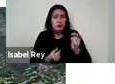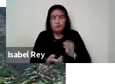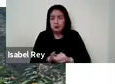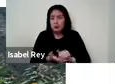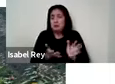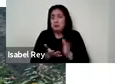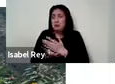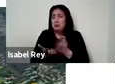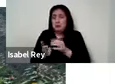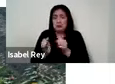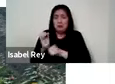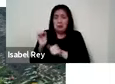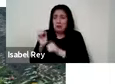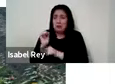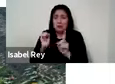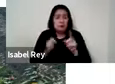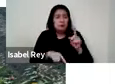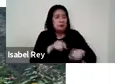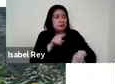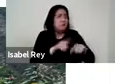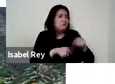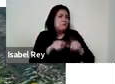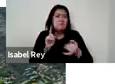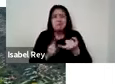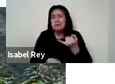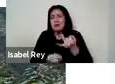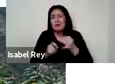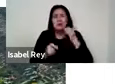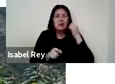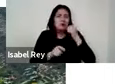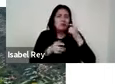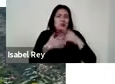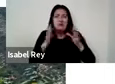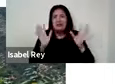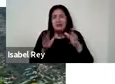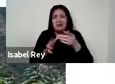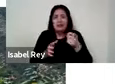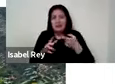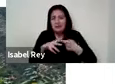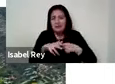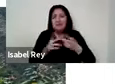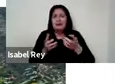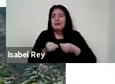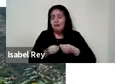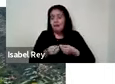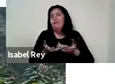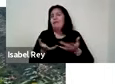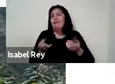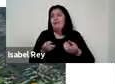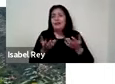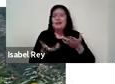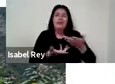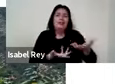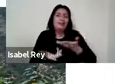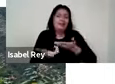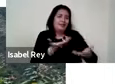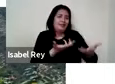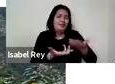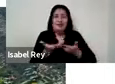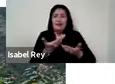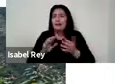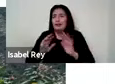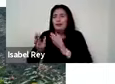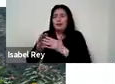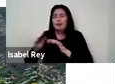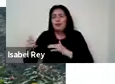ni siquiera son hermanitos, son primitos, son sobrinitos, y ahí empieza a generarse el intercambio de aprendo en comunidad en